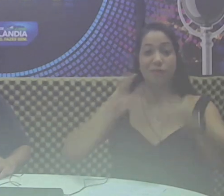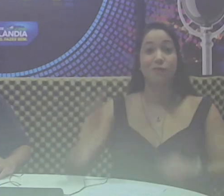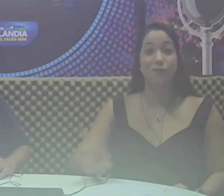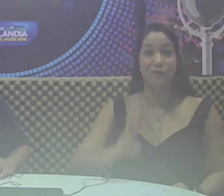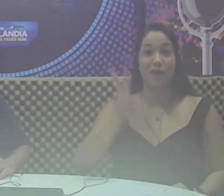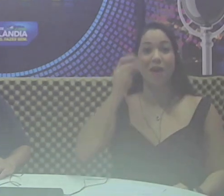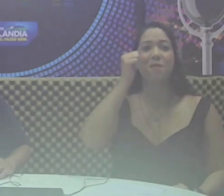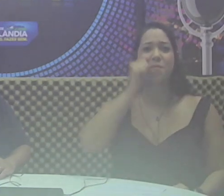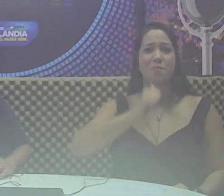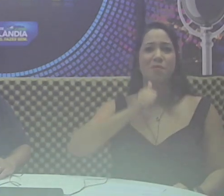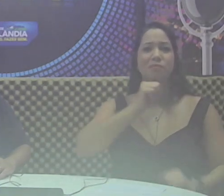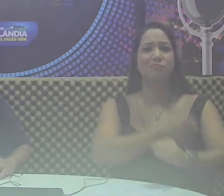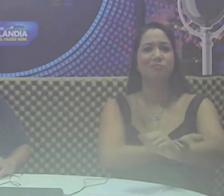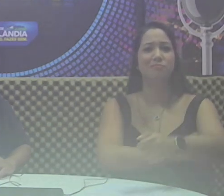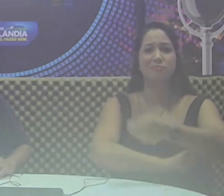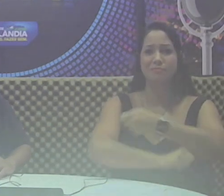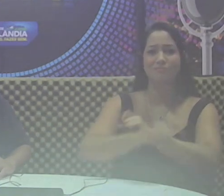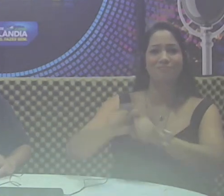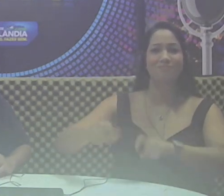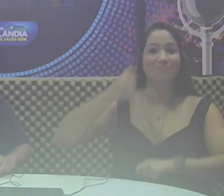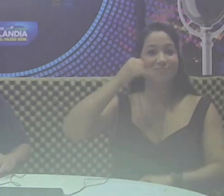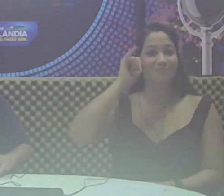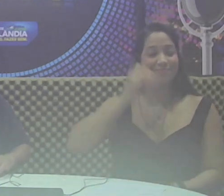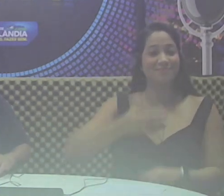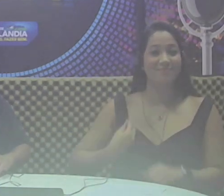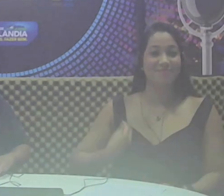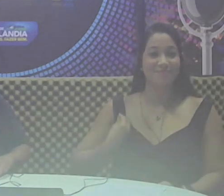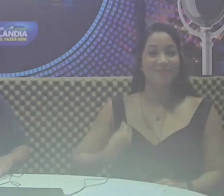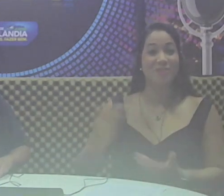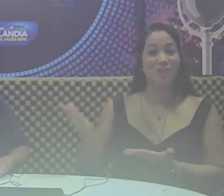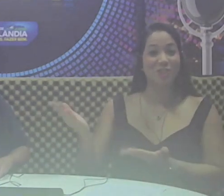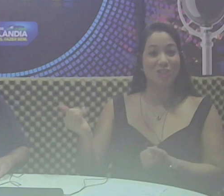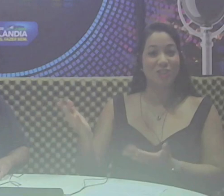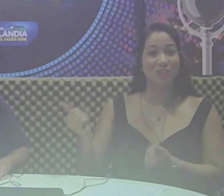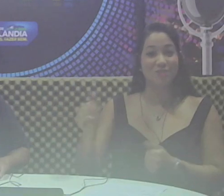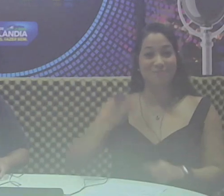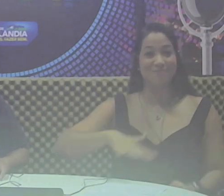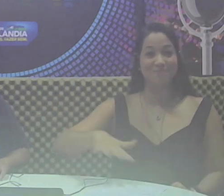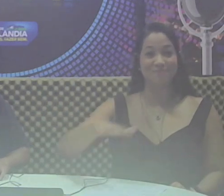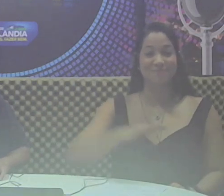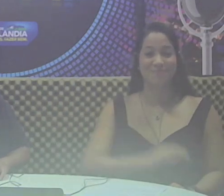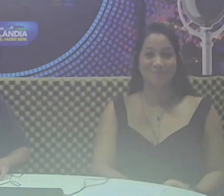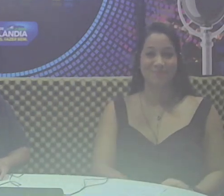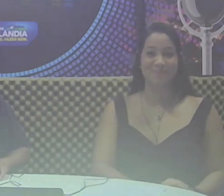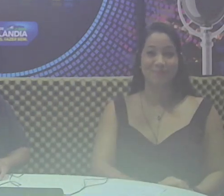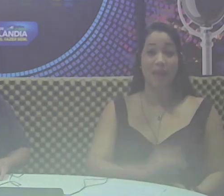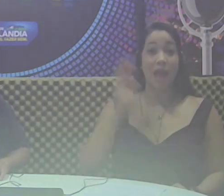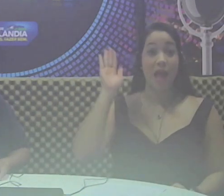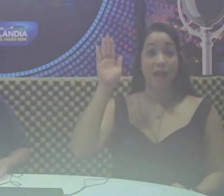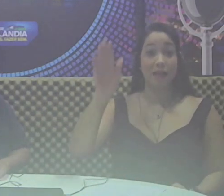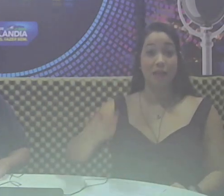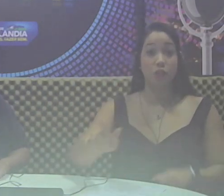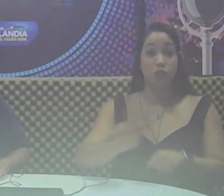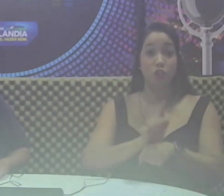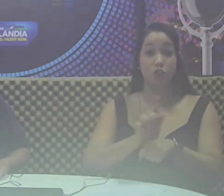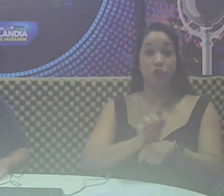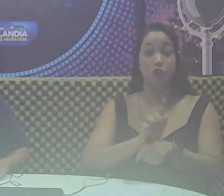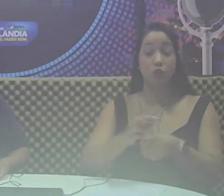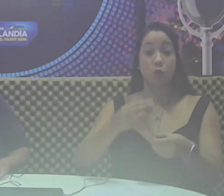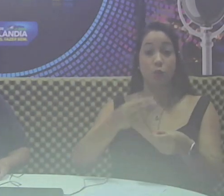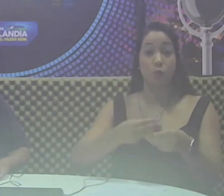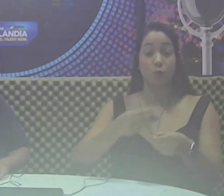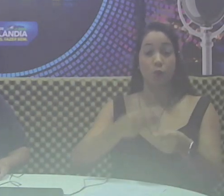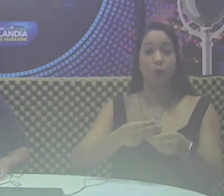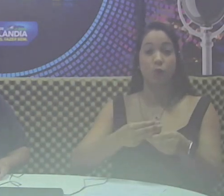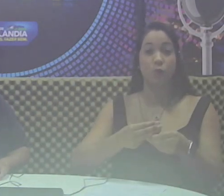da mulher no agronegócio e da participação dos jovens no setor. À tarde, a gestão municipal, por meio